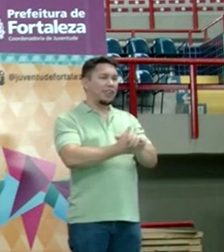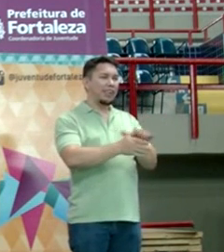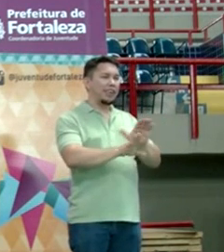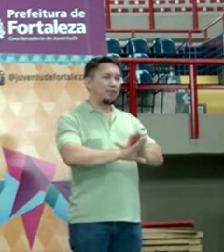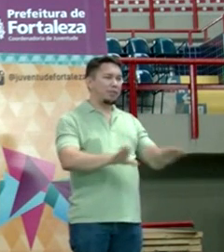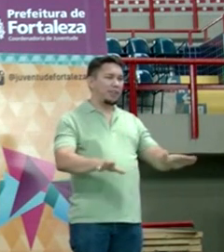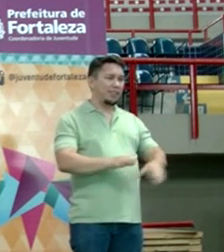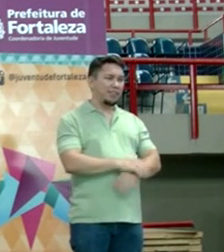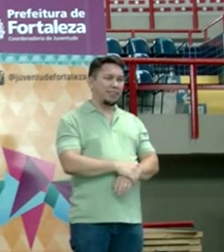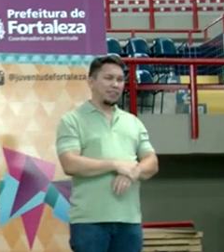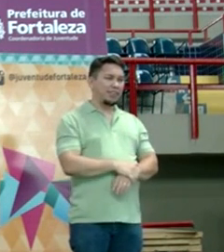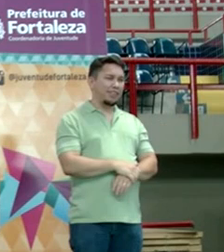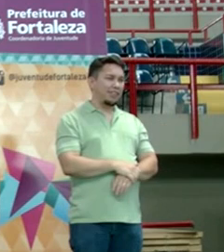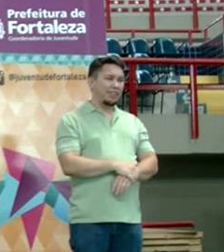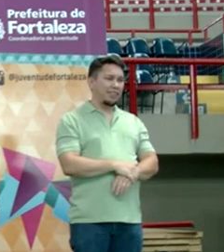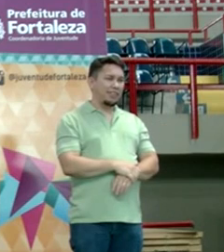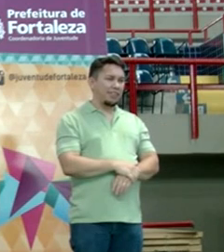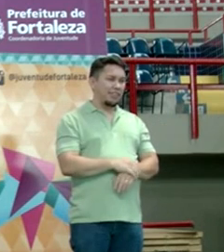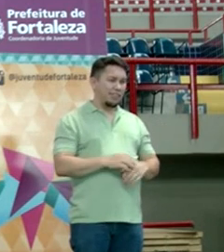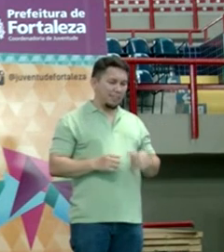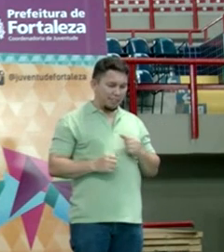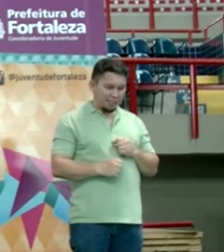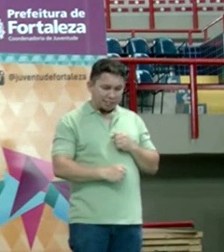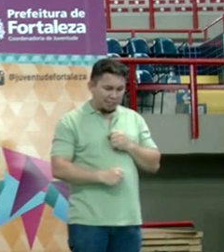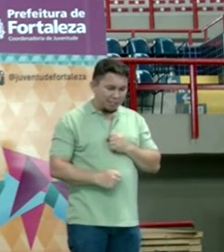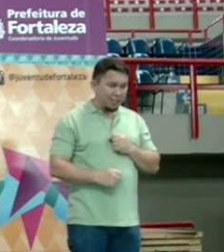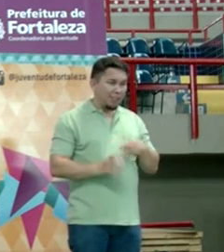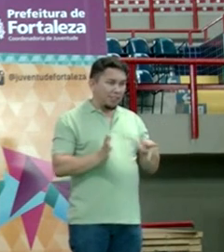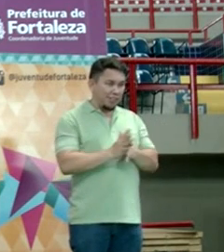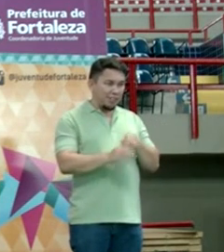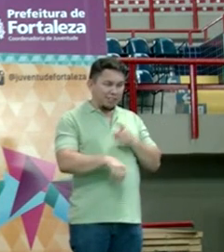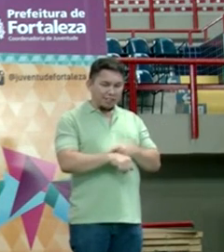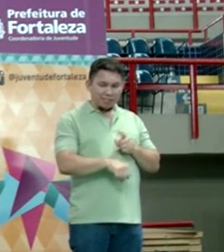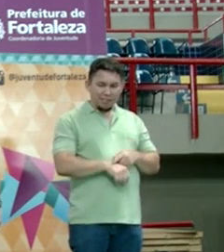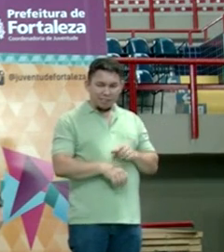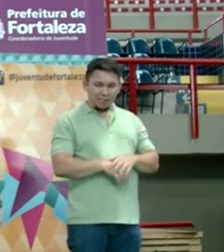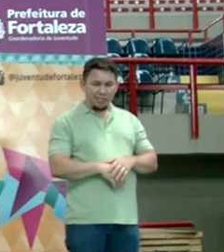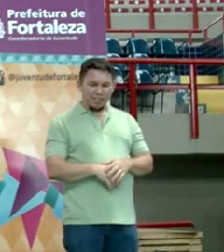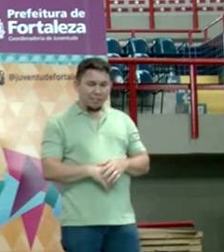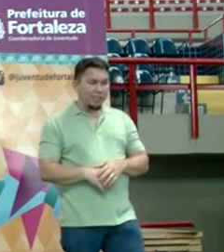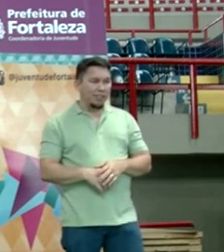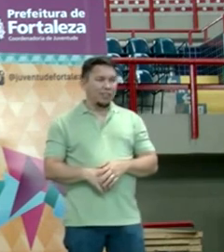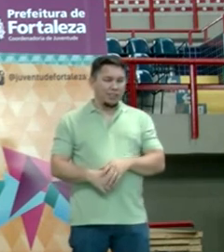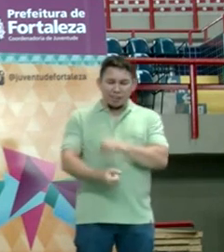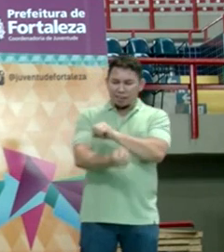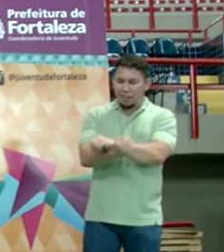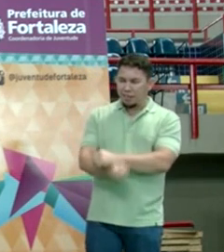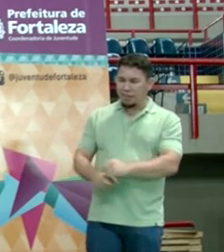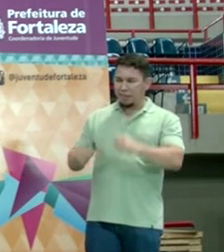casamento. Que você não dá tempo nem se ajeitar. Quando é o seu, o fotógrafo, ele lhe escraviza tirando a